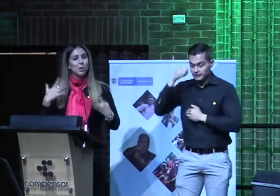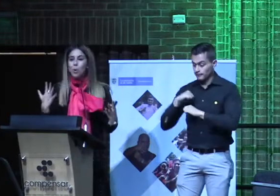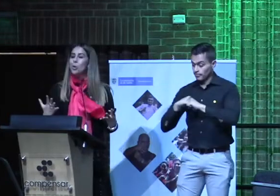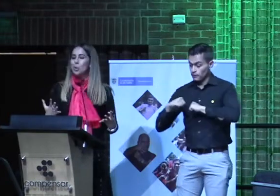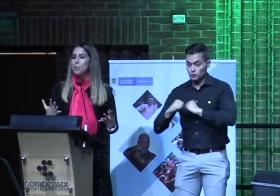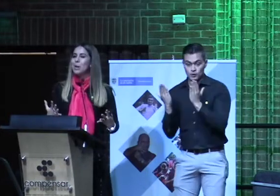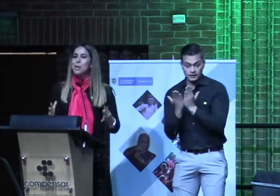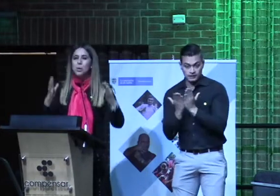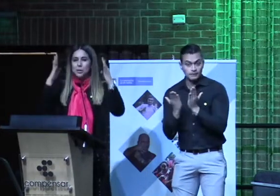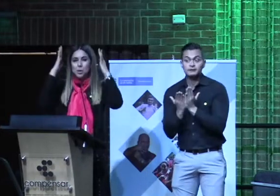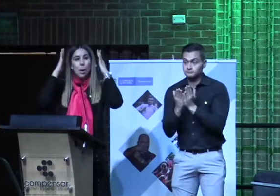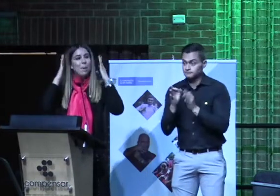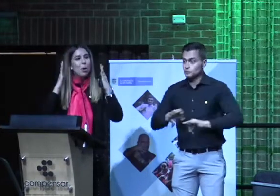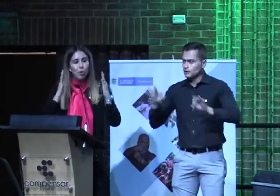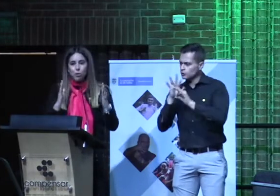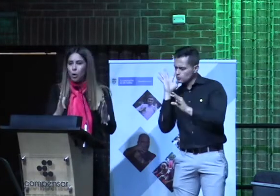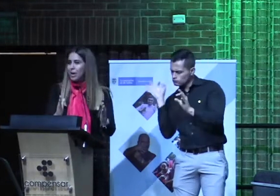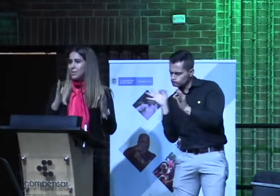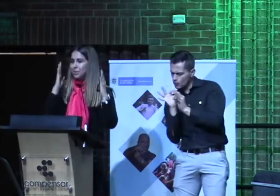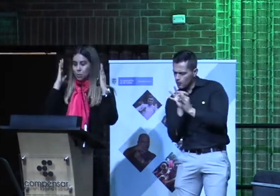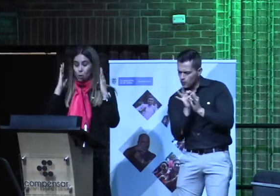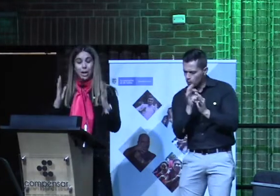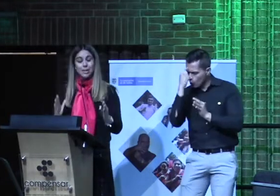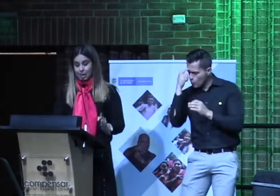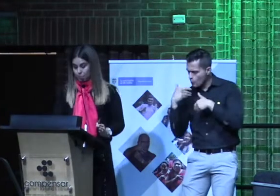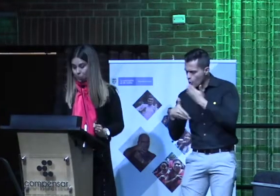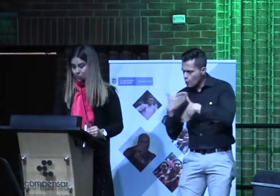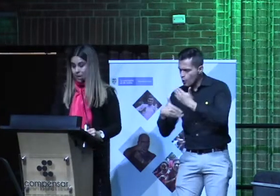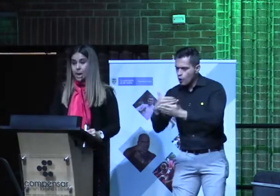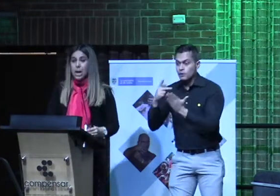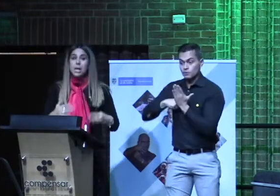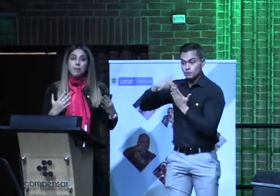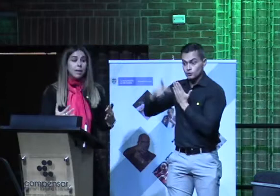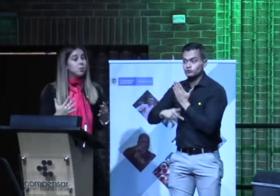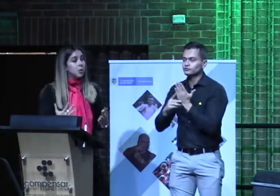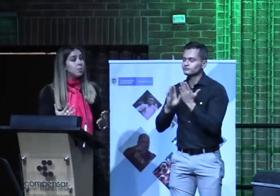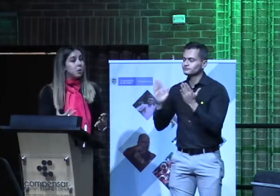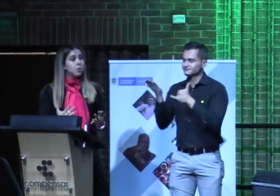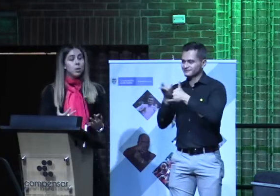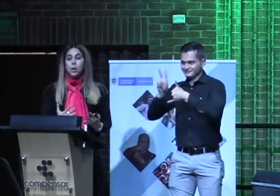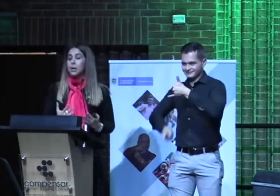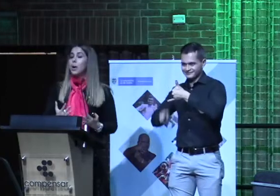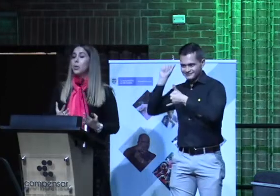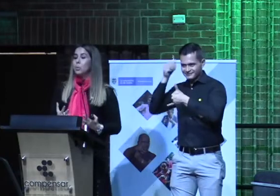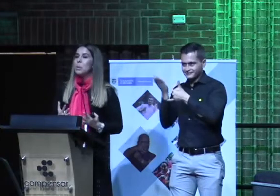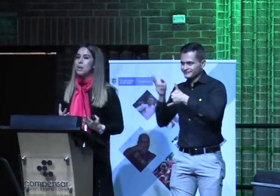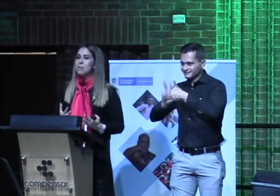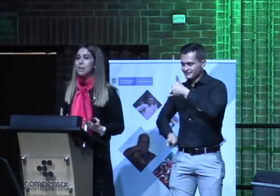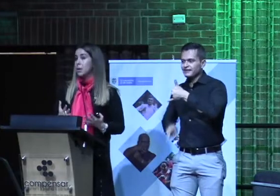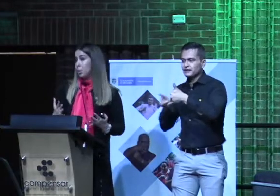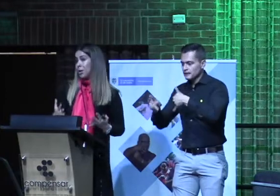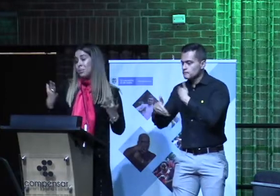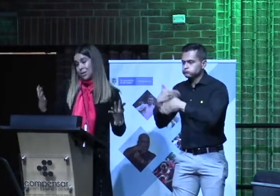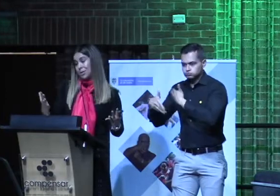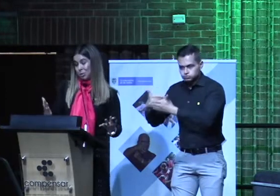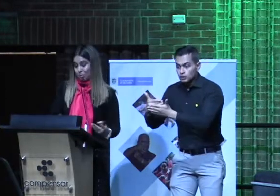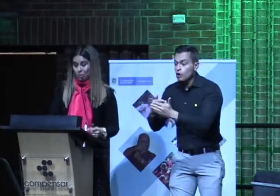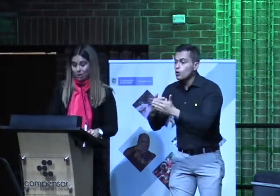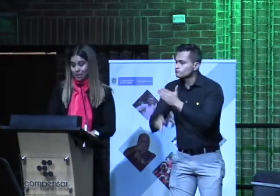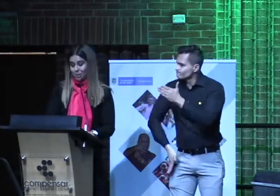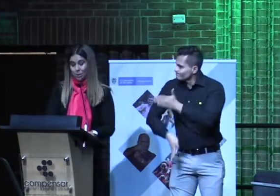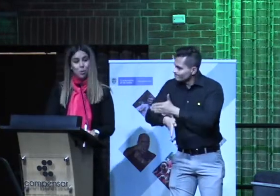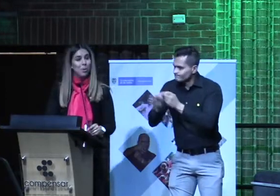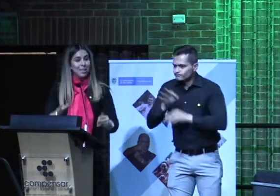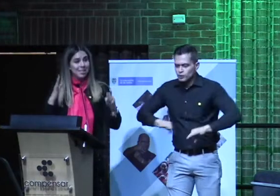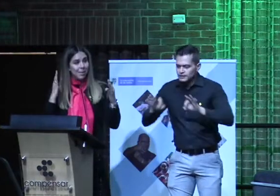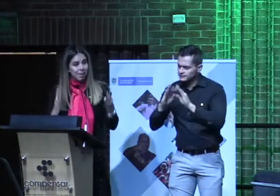del proyecto de Colombia Primera en Educación, pero lo focalizamos, lo organizamos. Y definimos que íbamos a continuar trabajando en primera infancia. ¿Por qué? Por ese concepto